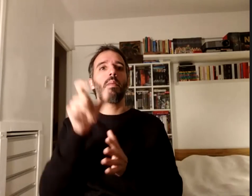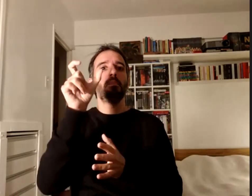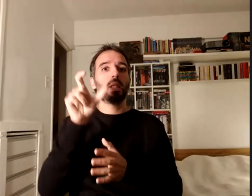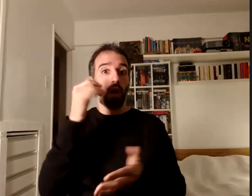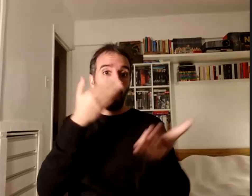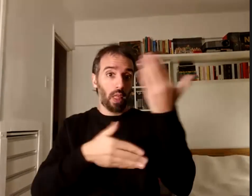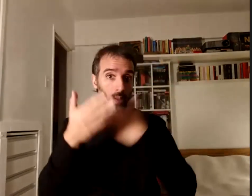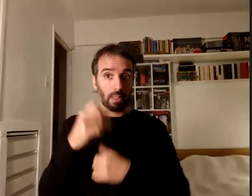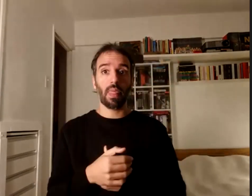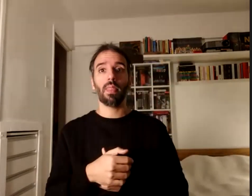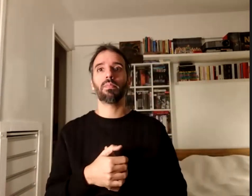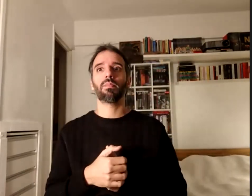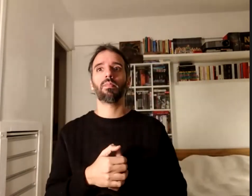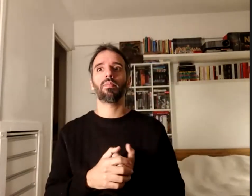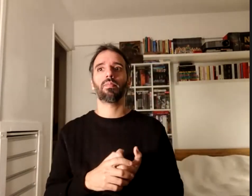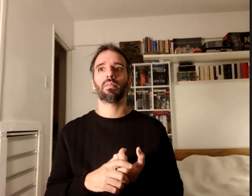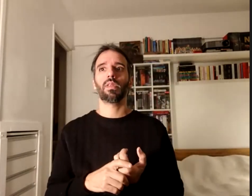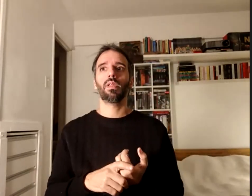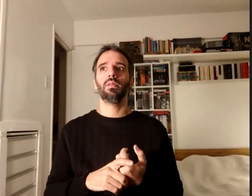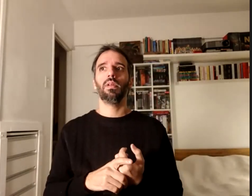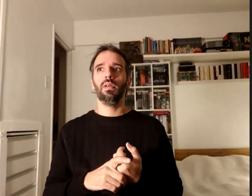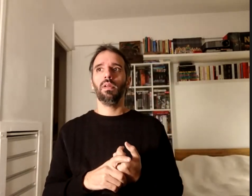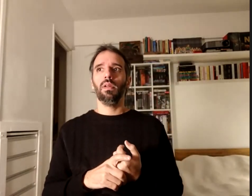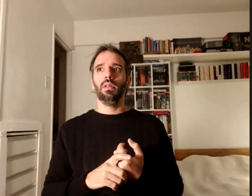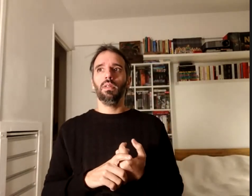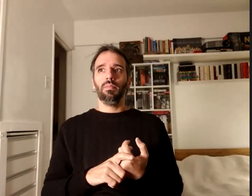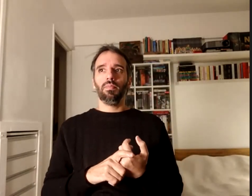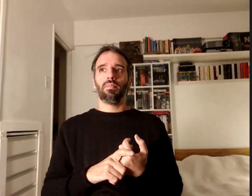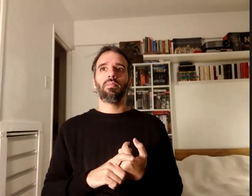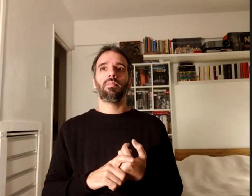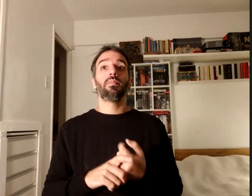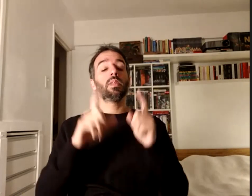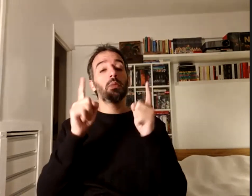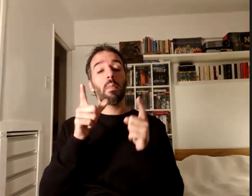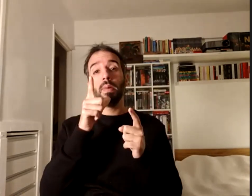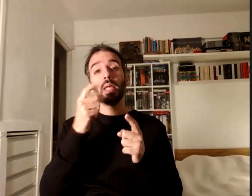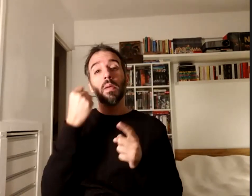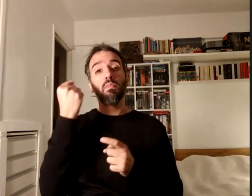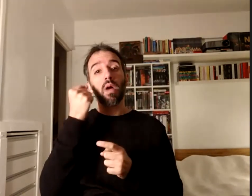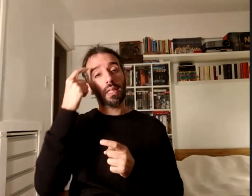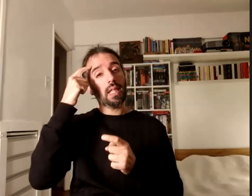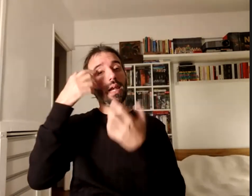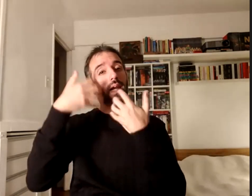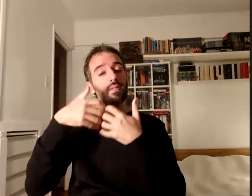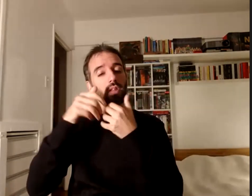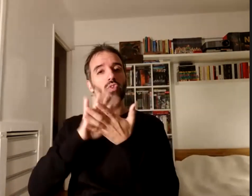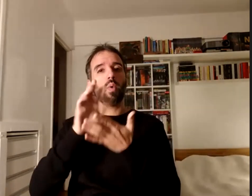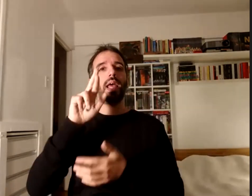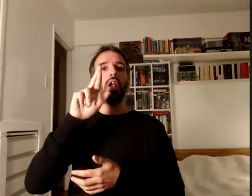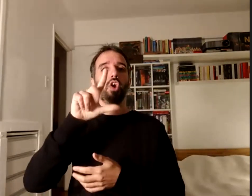también nos parecía que es importante reflexionar sobre el rol que tienen las